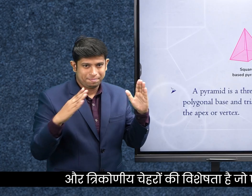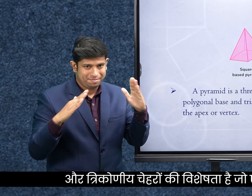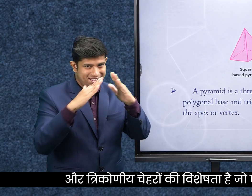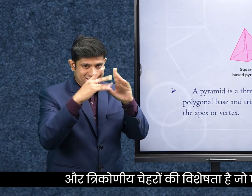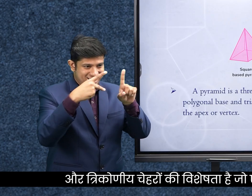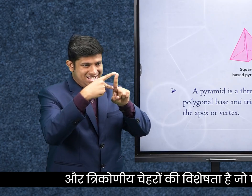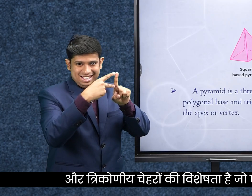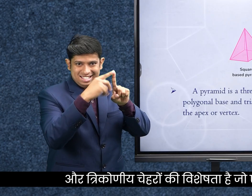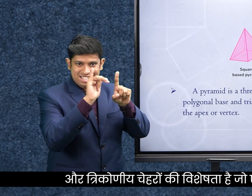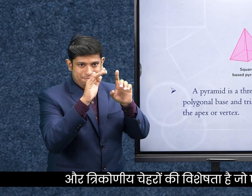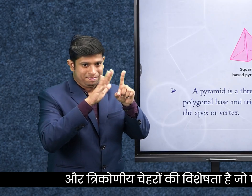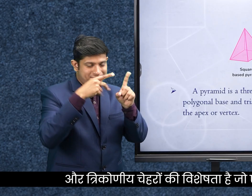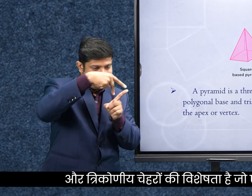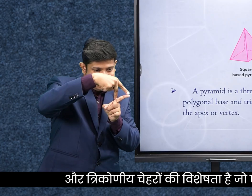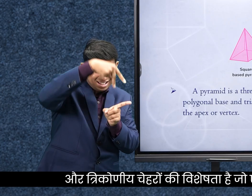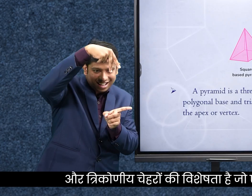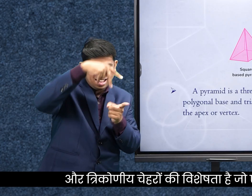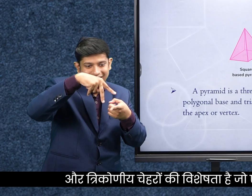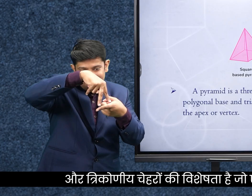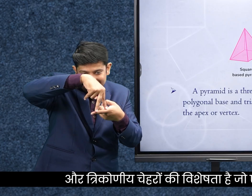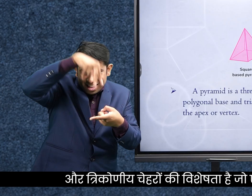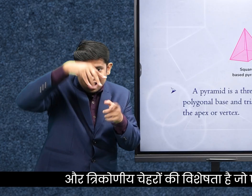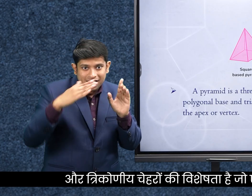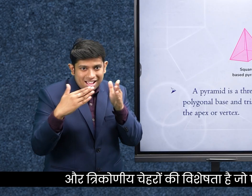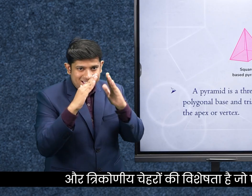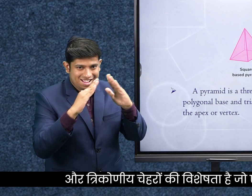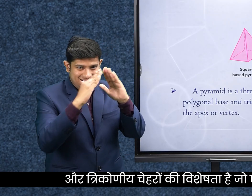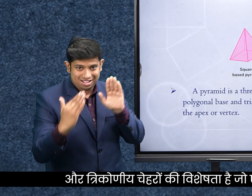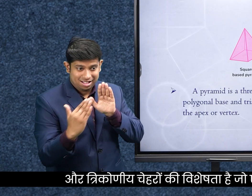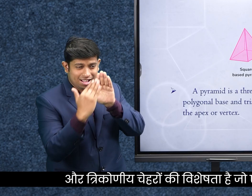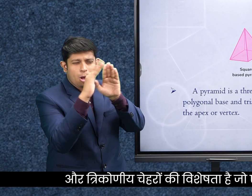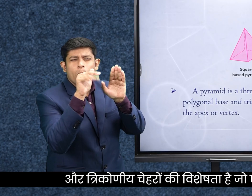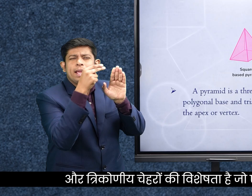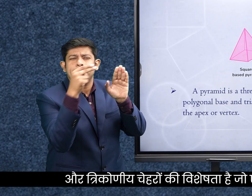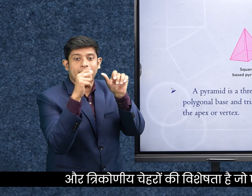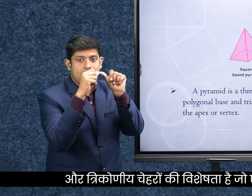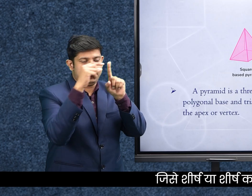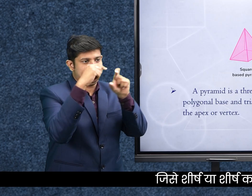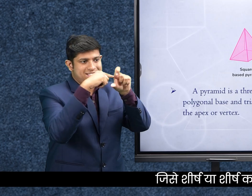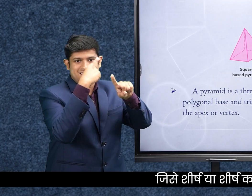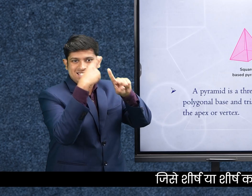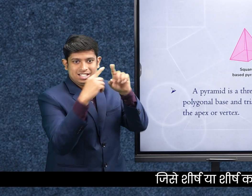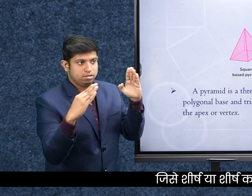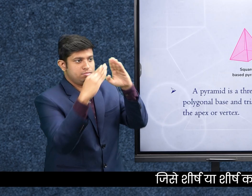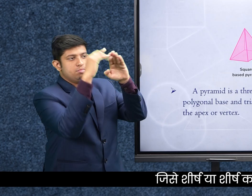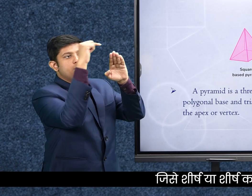त्रिकोणीय चेहरों की विशेषताएं जो एक बिंदु पर अभिसारण करते हैं, जिसे शीर्ष